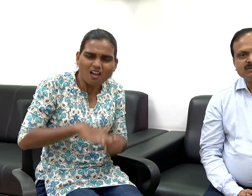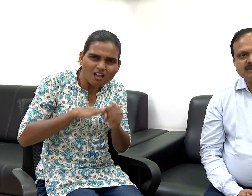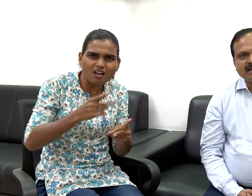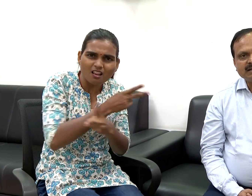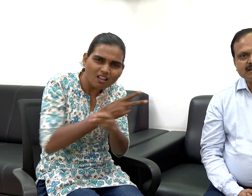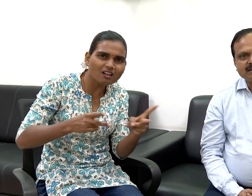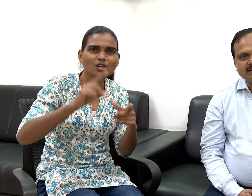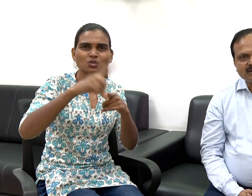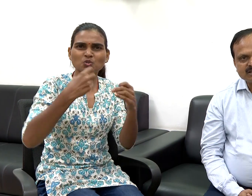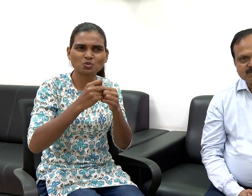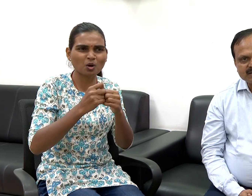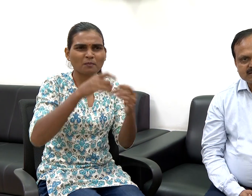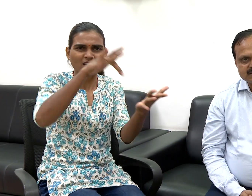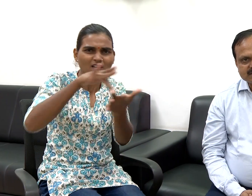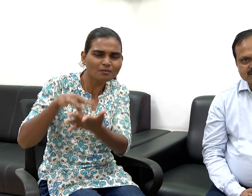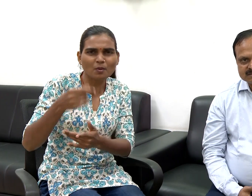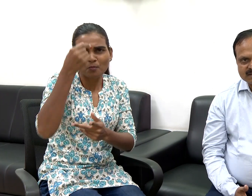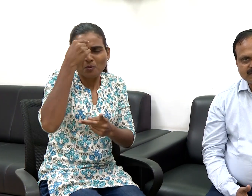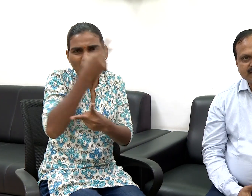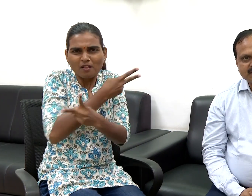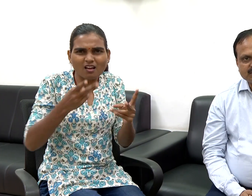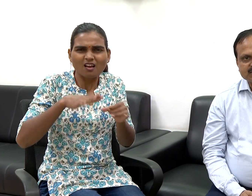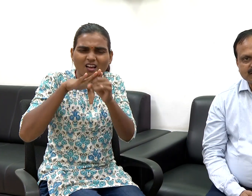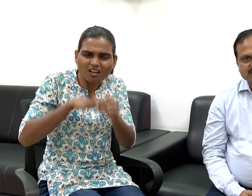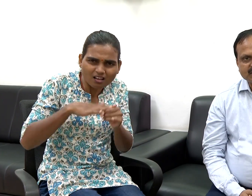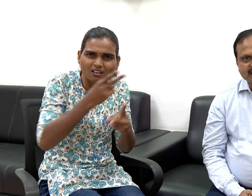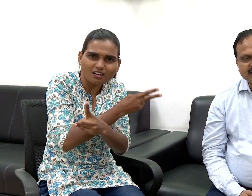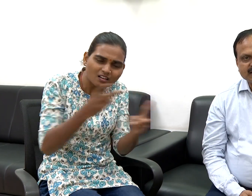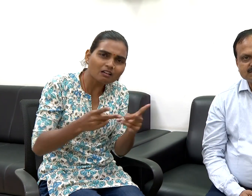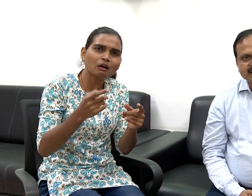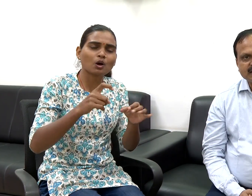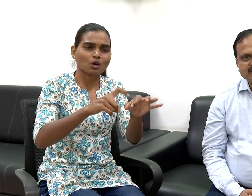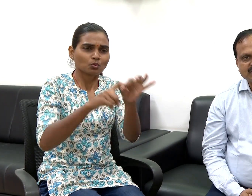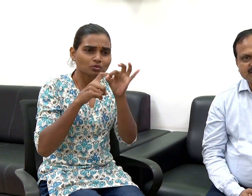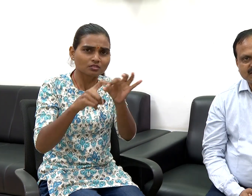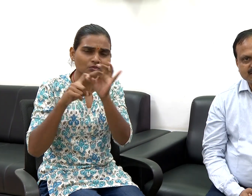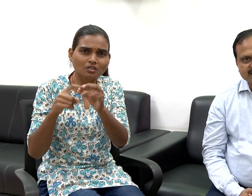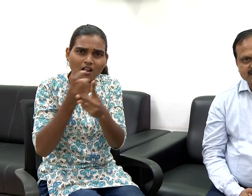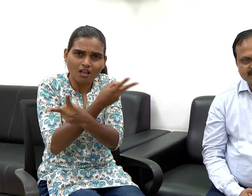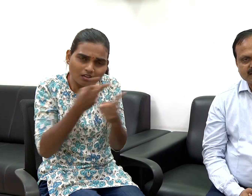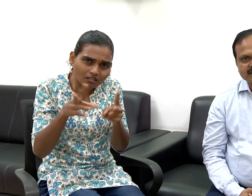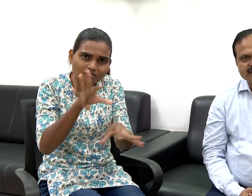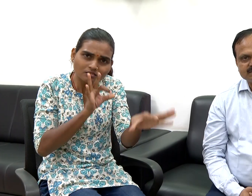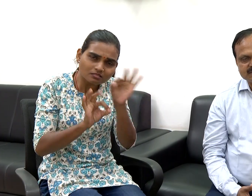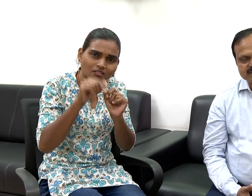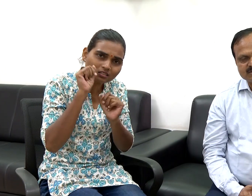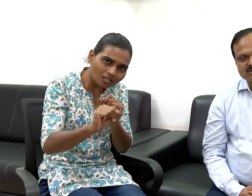उनका ऑन द स्पॉट हमने मतलब बहुत सारे प्रश्नों का निकाल किया। बाकी केसों का फिर हमने हमारे यहाँ कोर्ट में